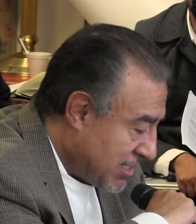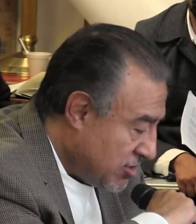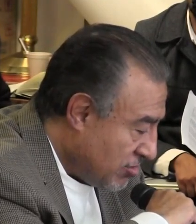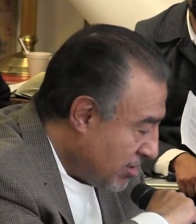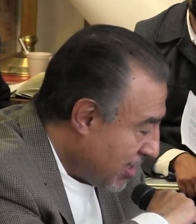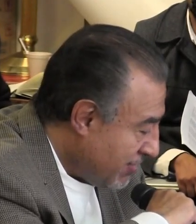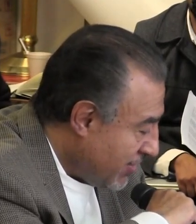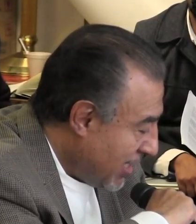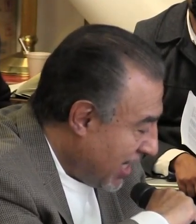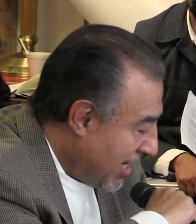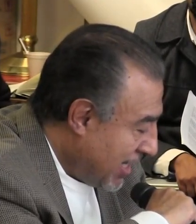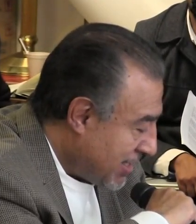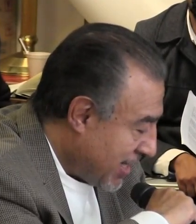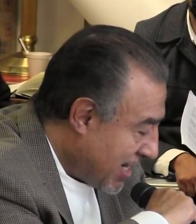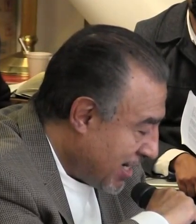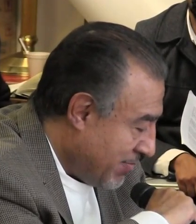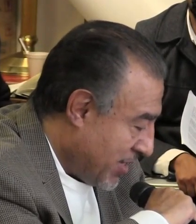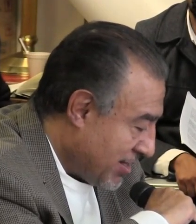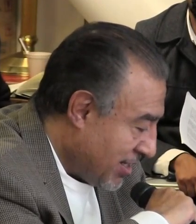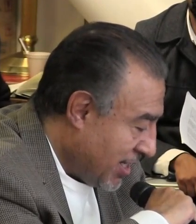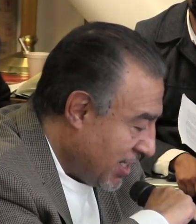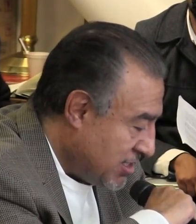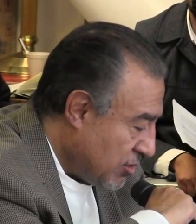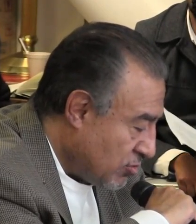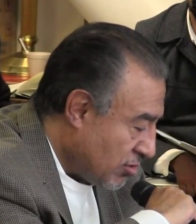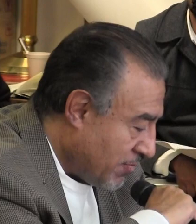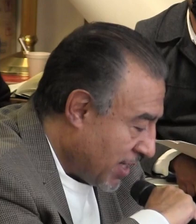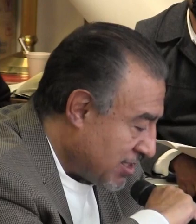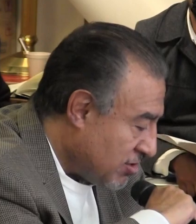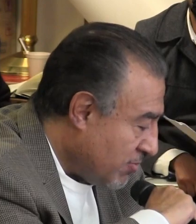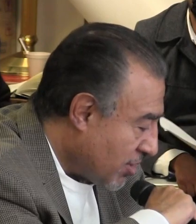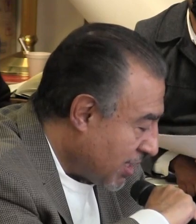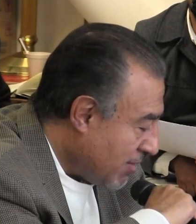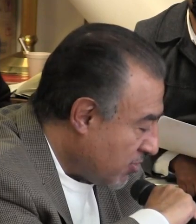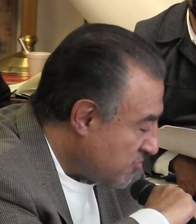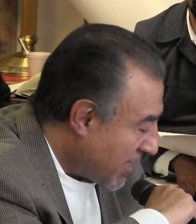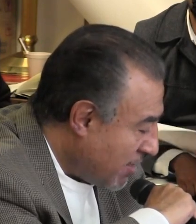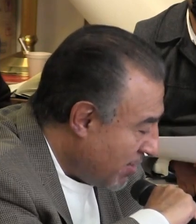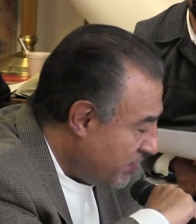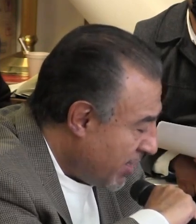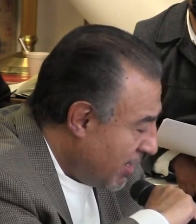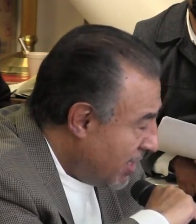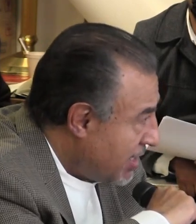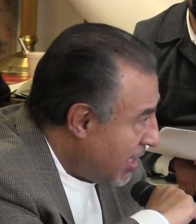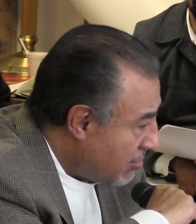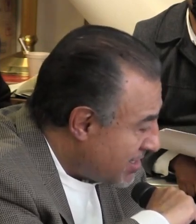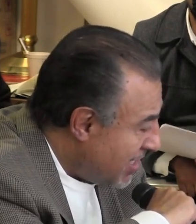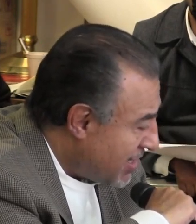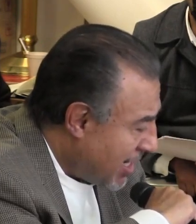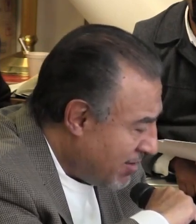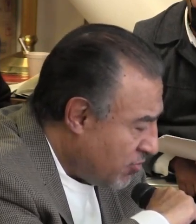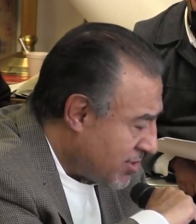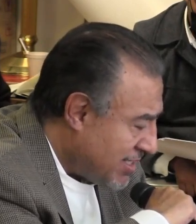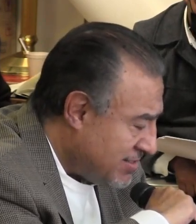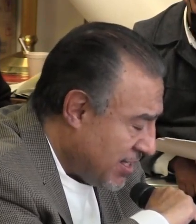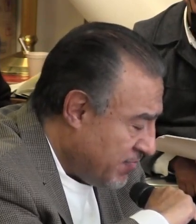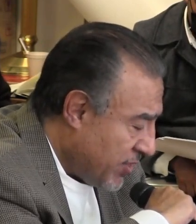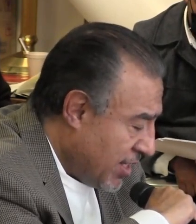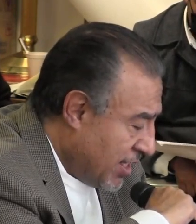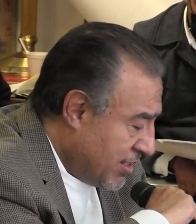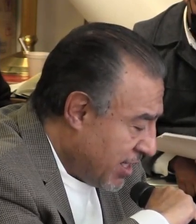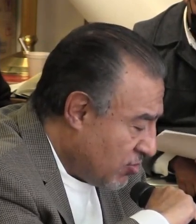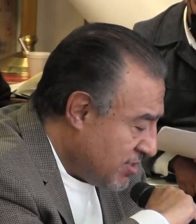de selección que definirá la terna para dirigir el Instituto de Planeación Democrática y Prospectiva, quiero resaltar la